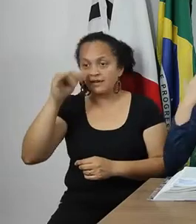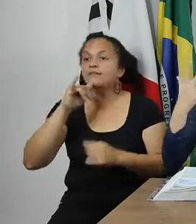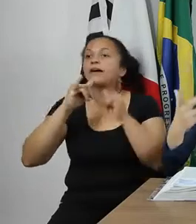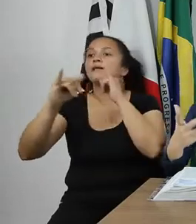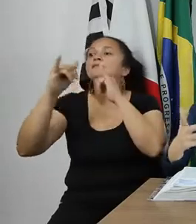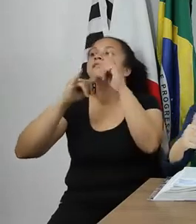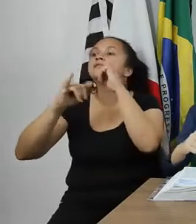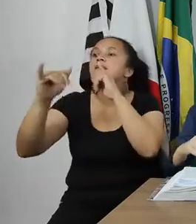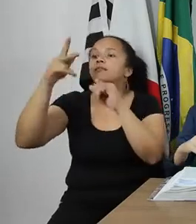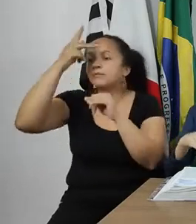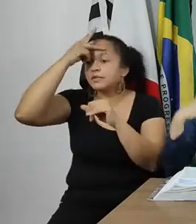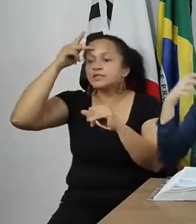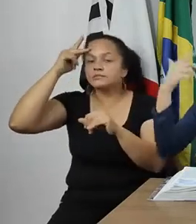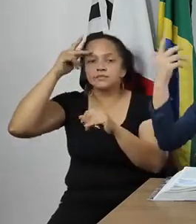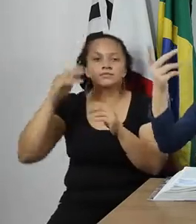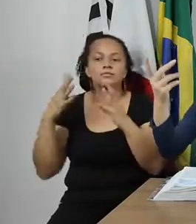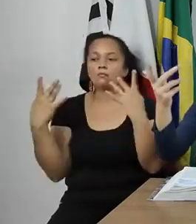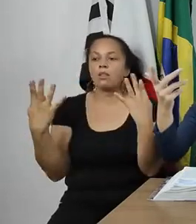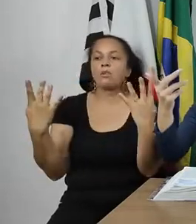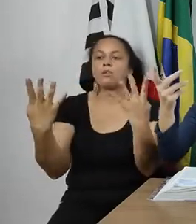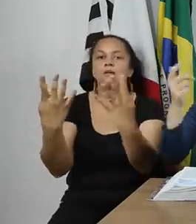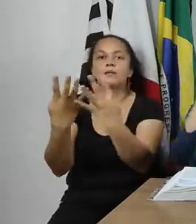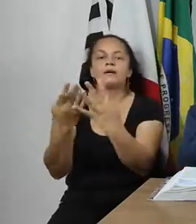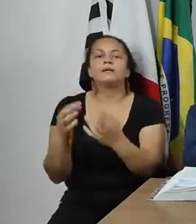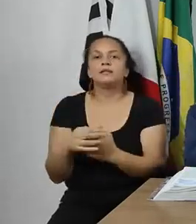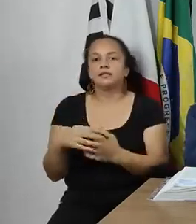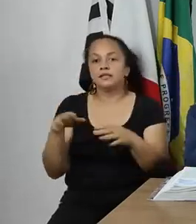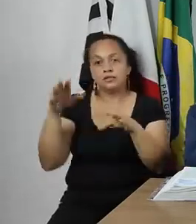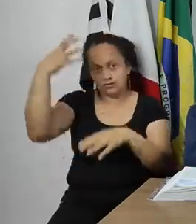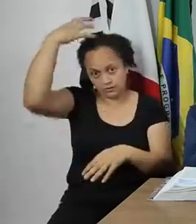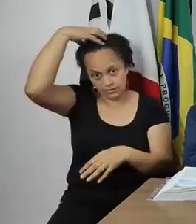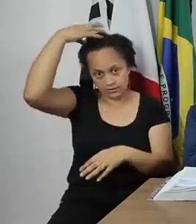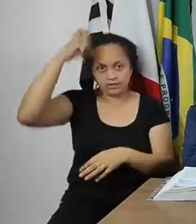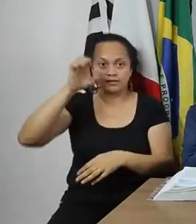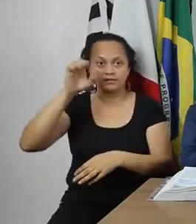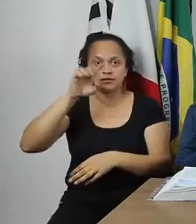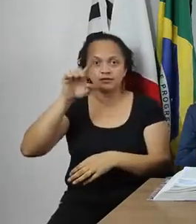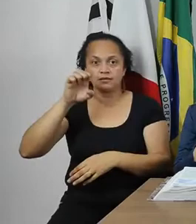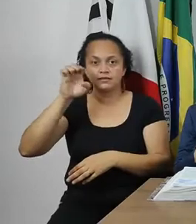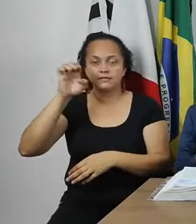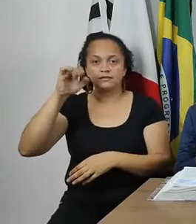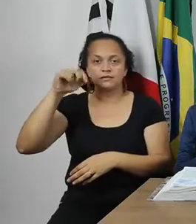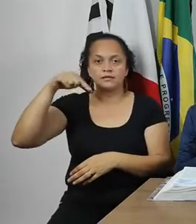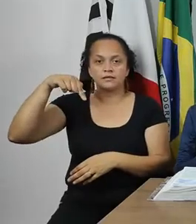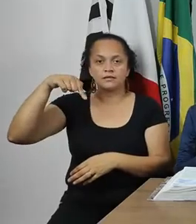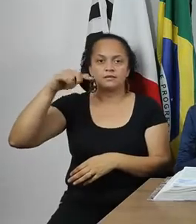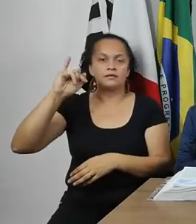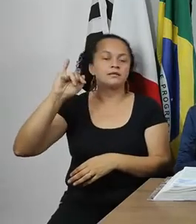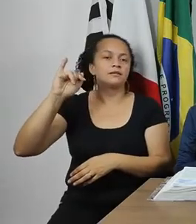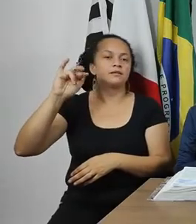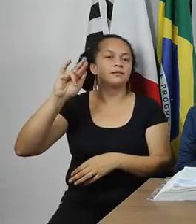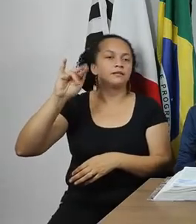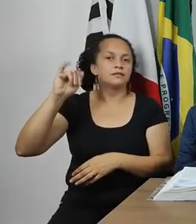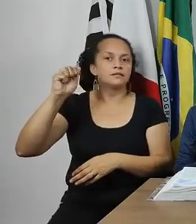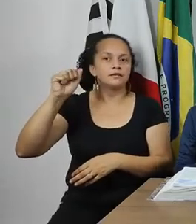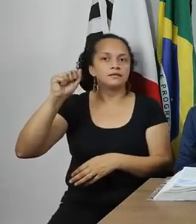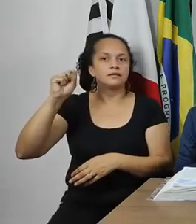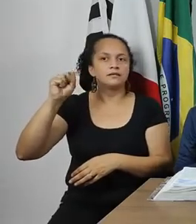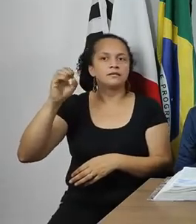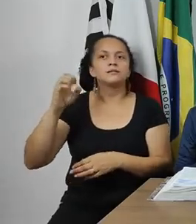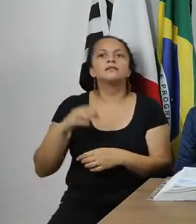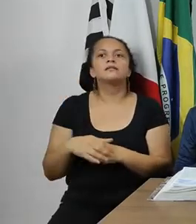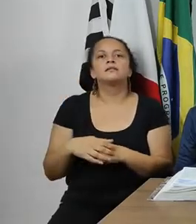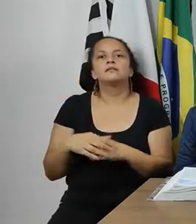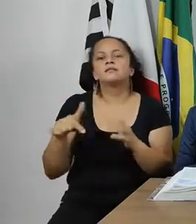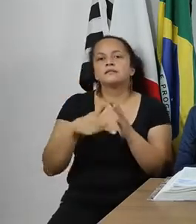para o povo e também para os líderes que até então eram do governo do rei Ezequias. Ainda em 2 Reis capítulo 18,